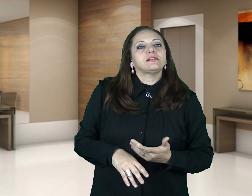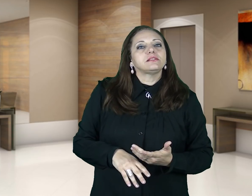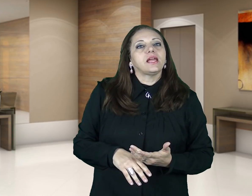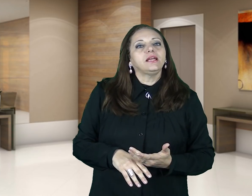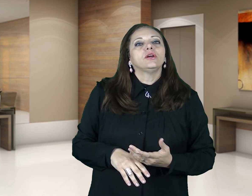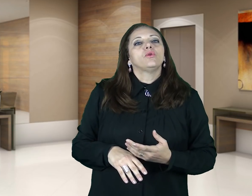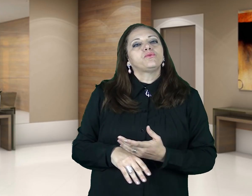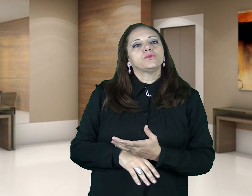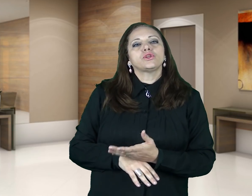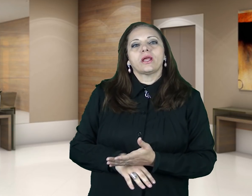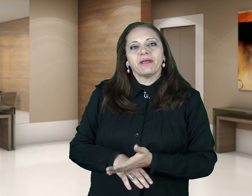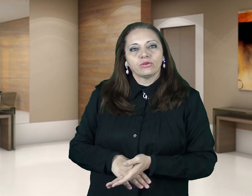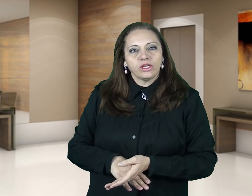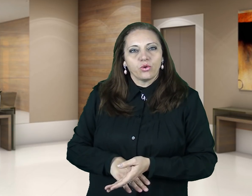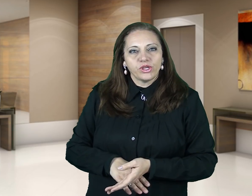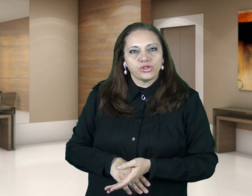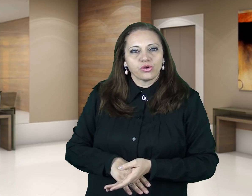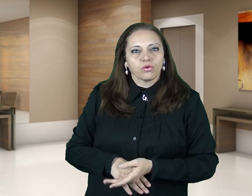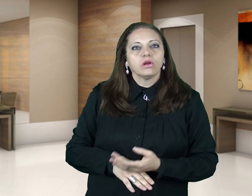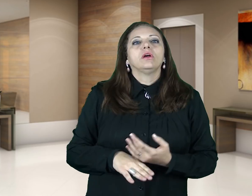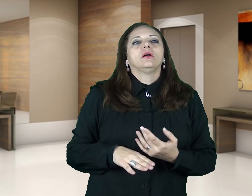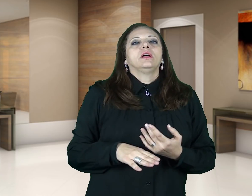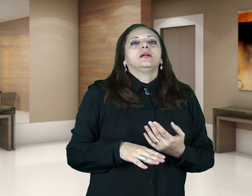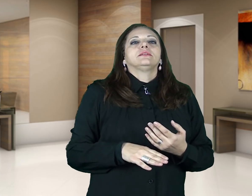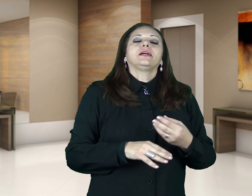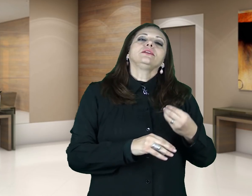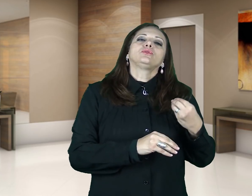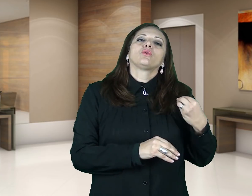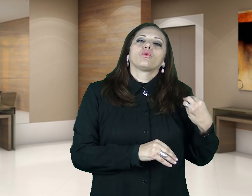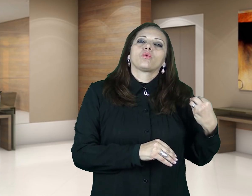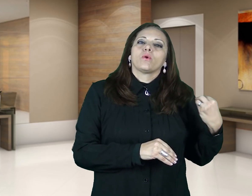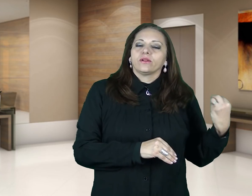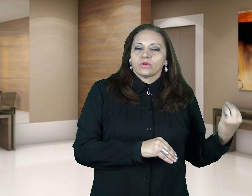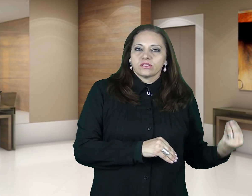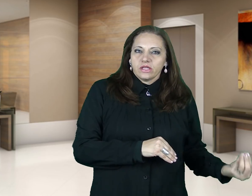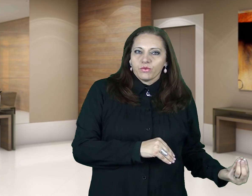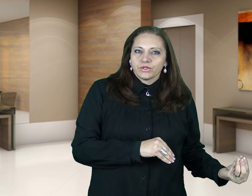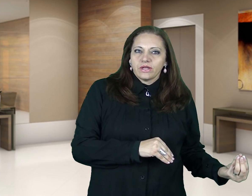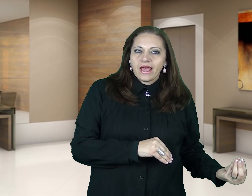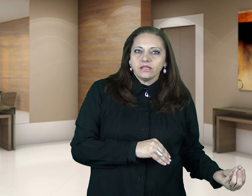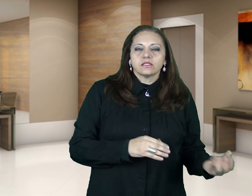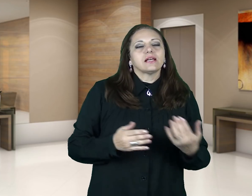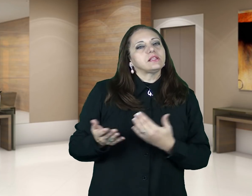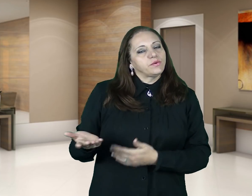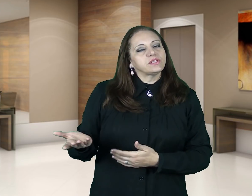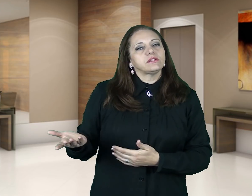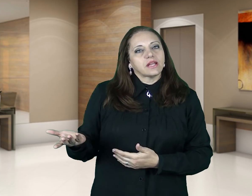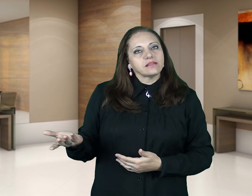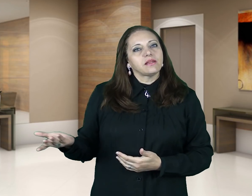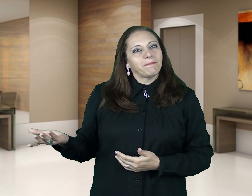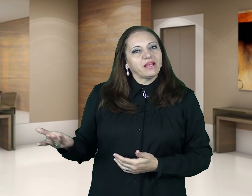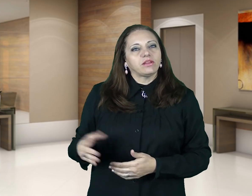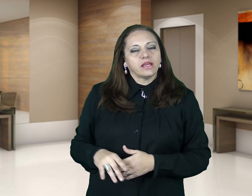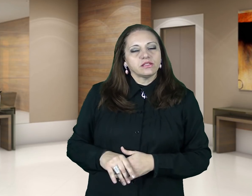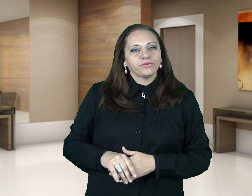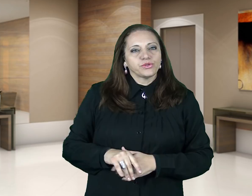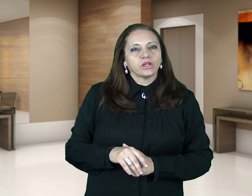sinais tem um funcionamento linguístico. Tanto quanto as línguas orais, as línguas de sinais também têm esse